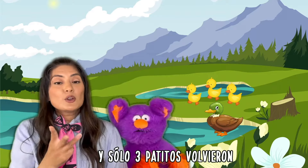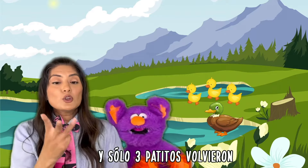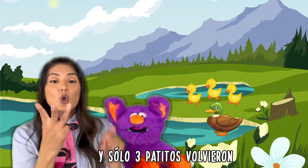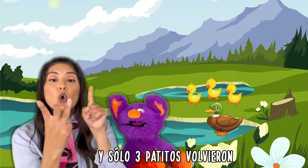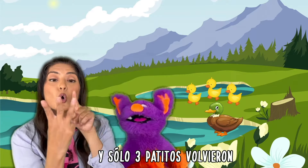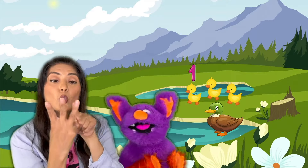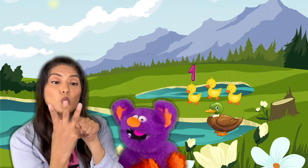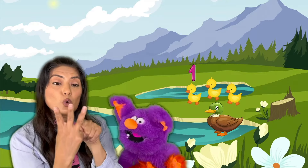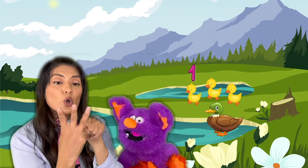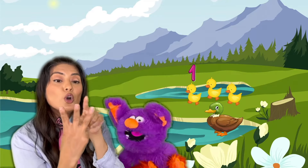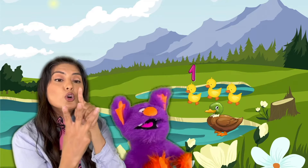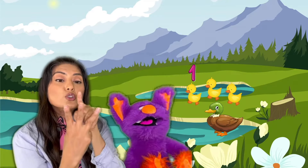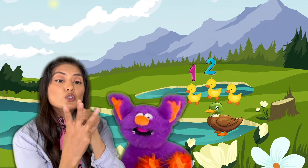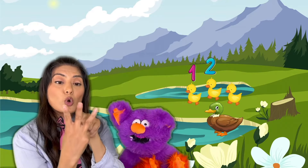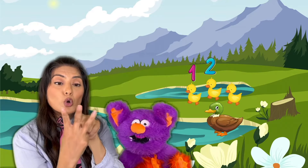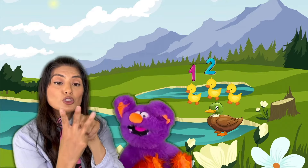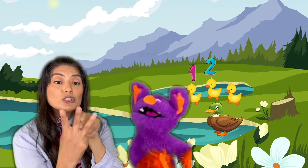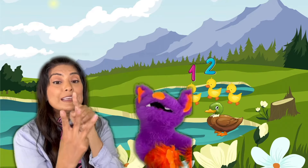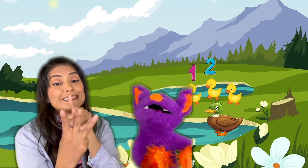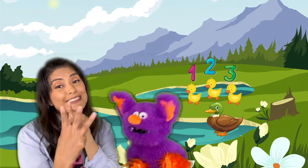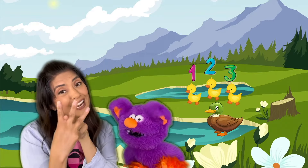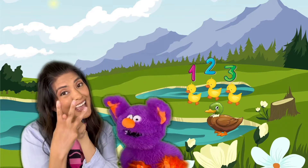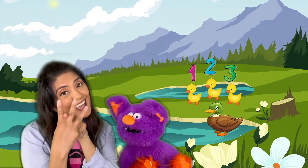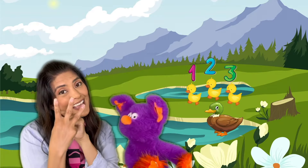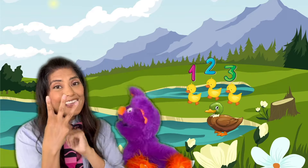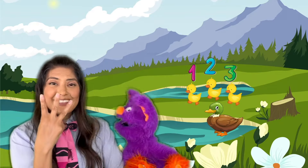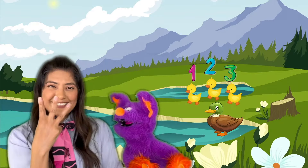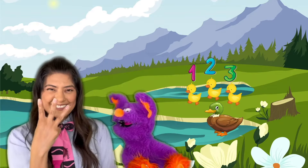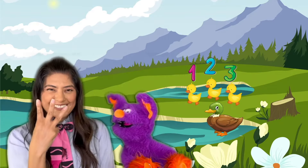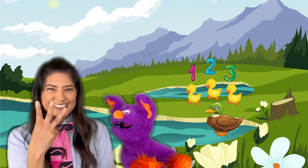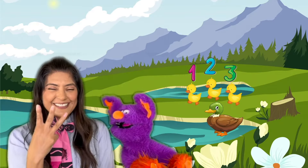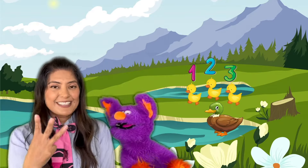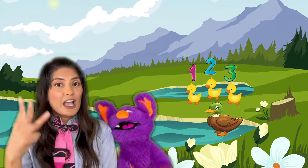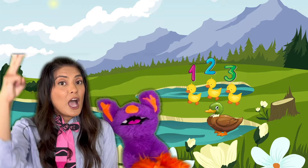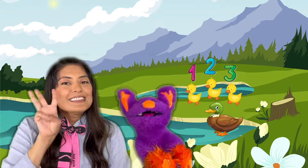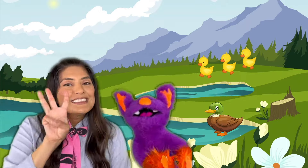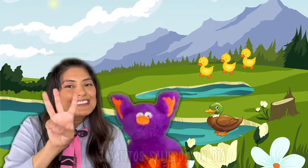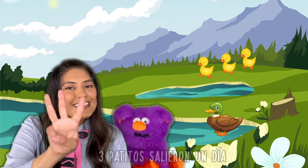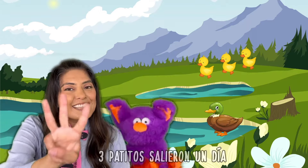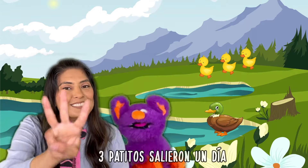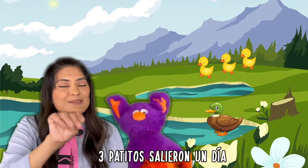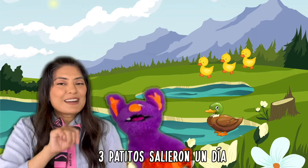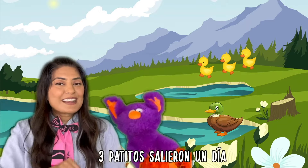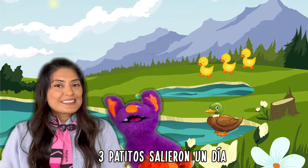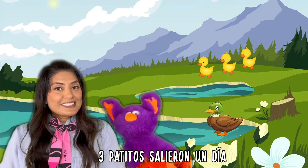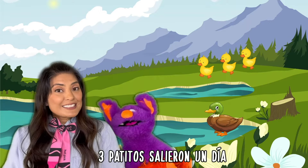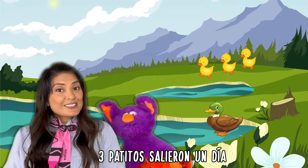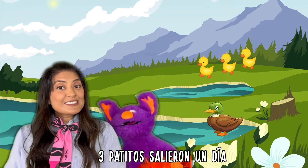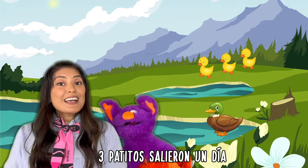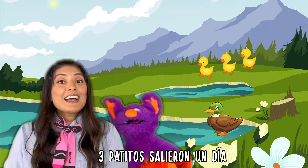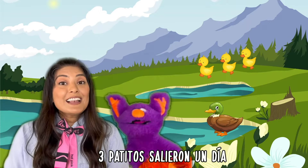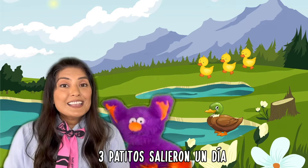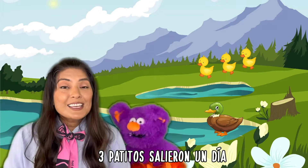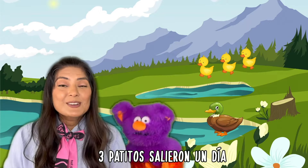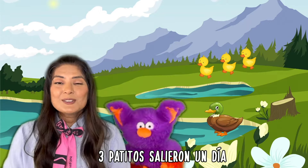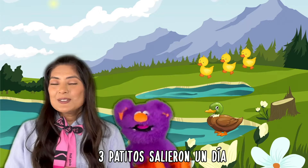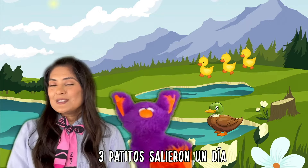volvieron. Uno, dos, tres. Tres. Tres patitos salieron un